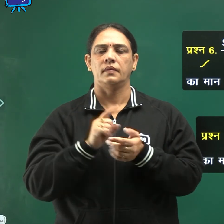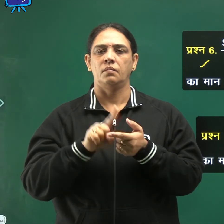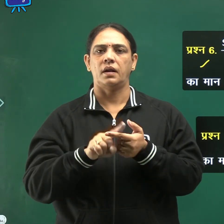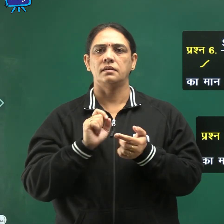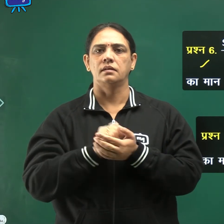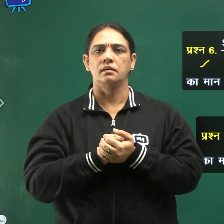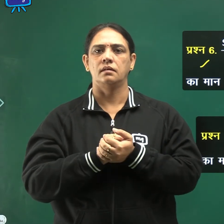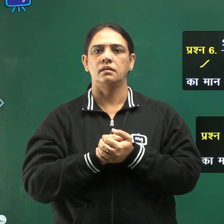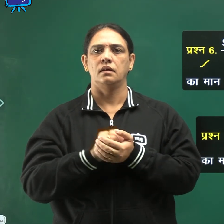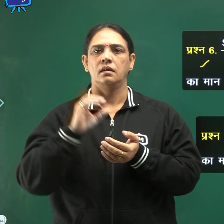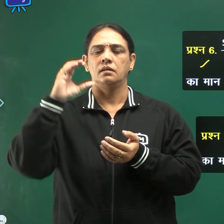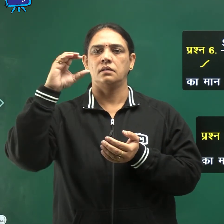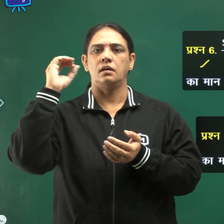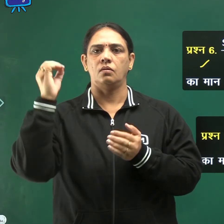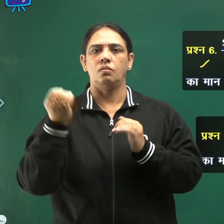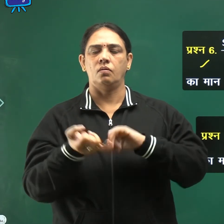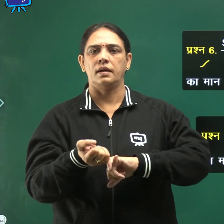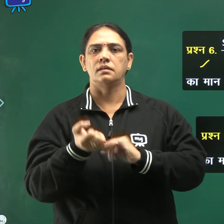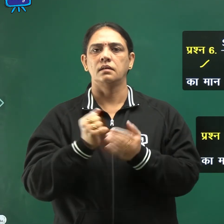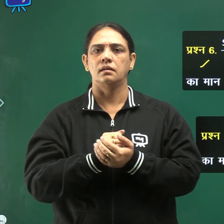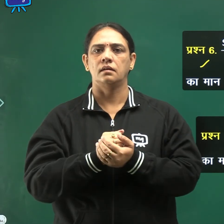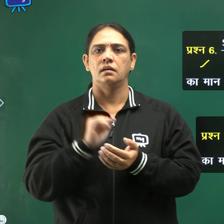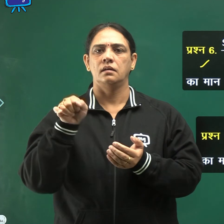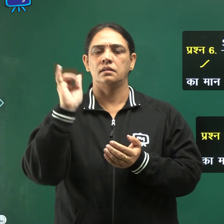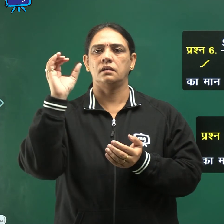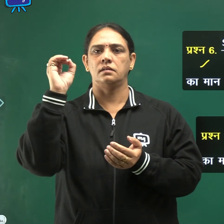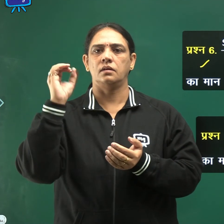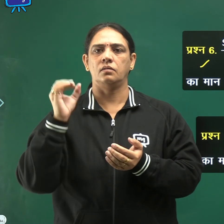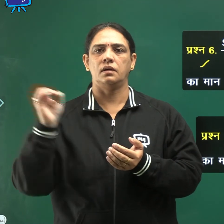प्लस कॉस 60 डिग्री